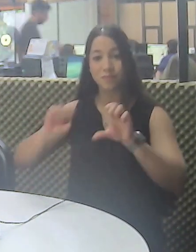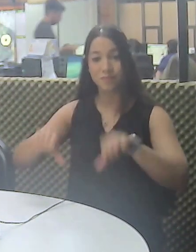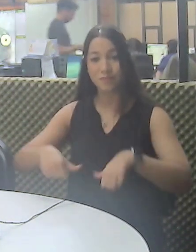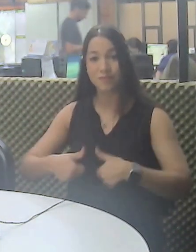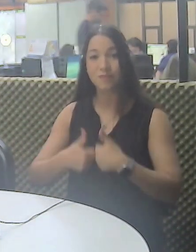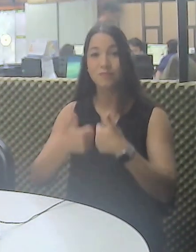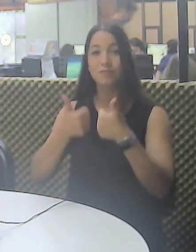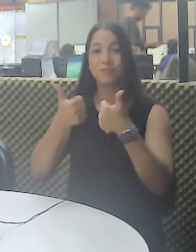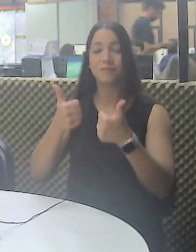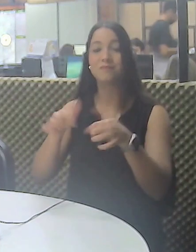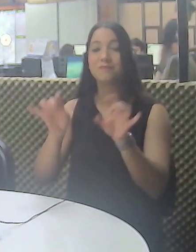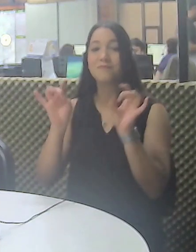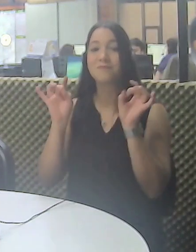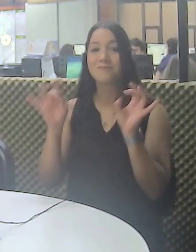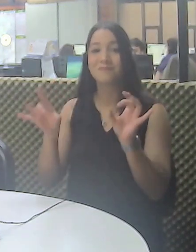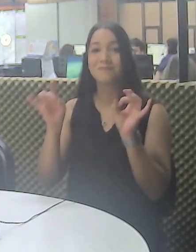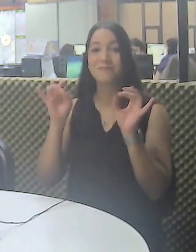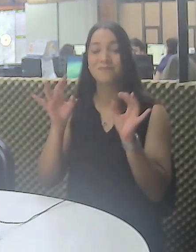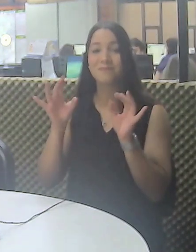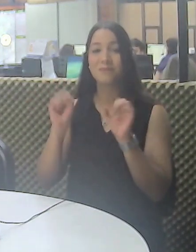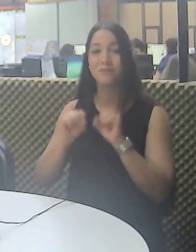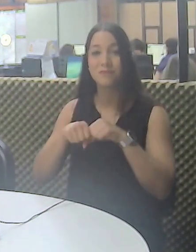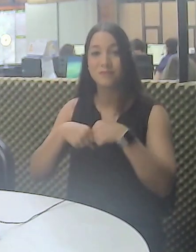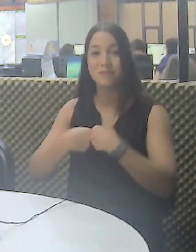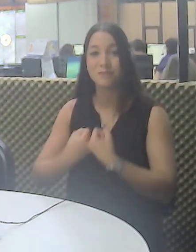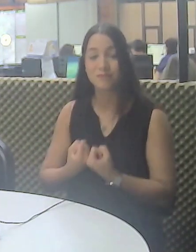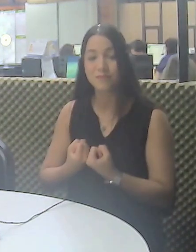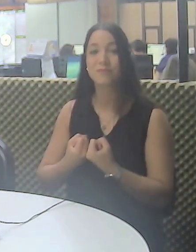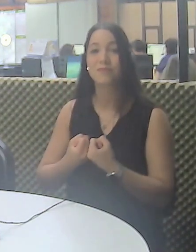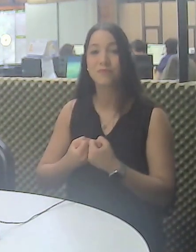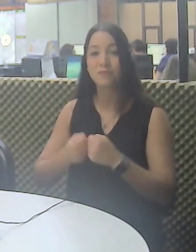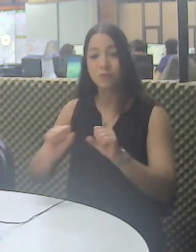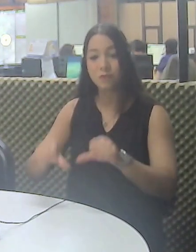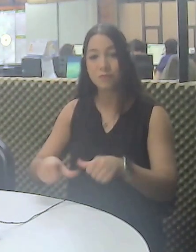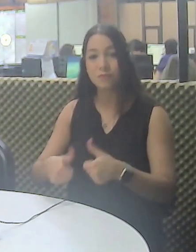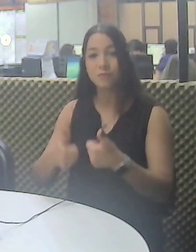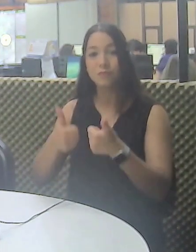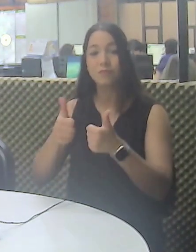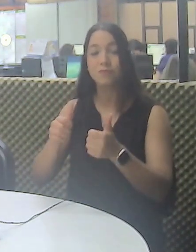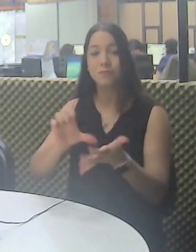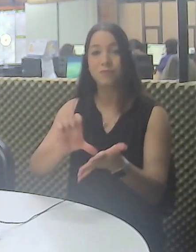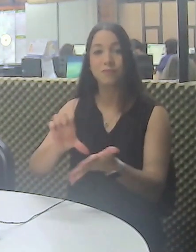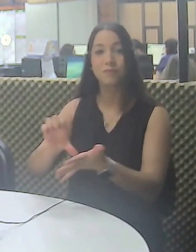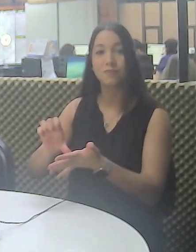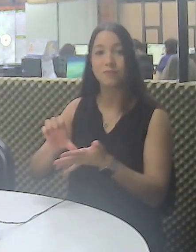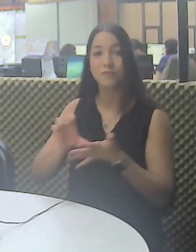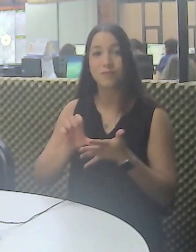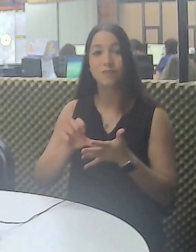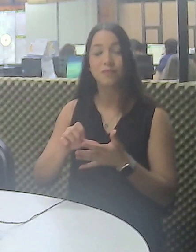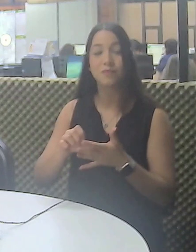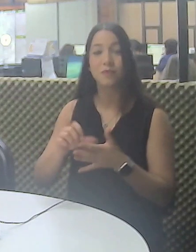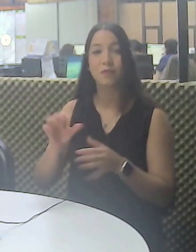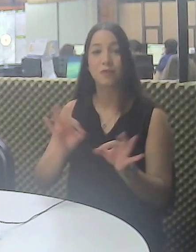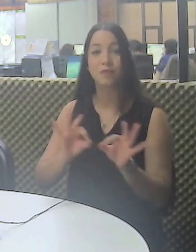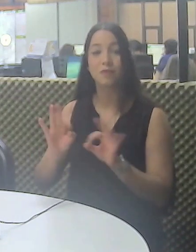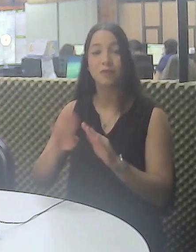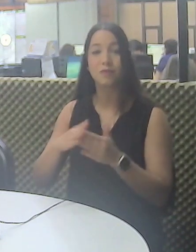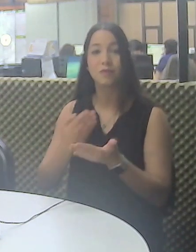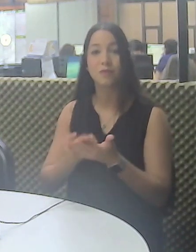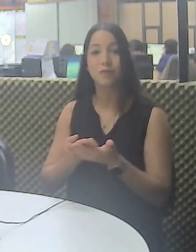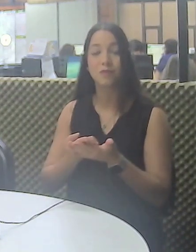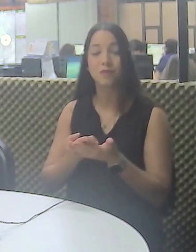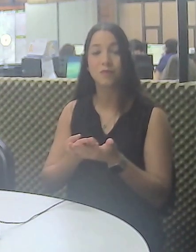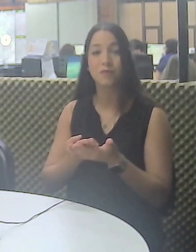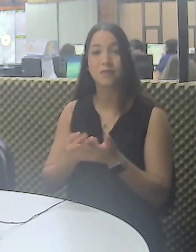também recebeu atenção especial com a intensificação das manutenções nas unidades escolares por meio do programa Escola Bem Arrumada,